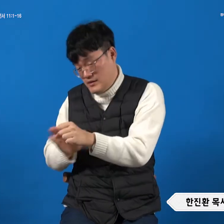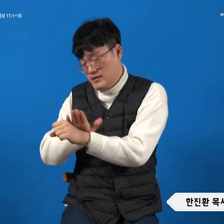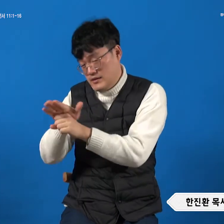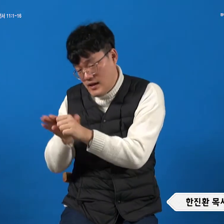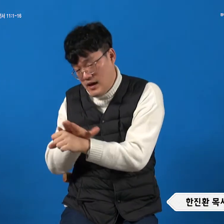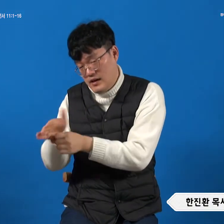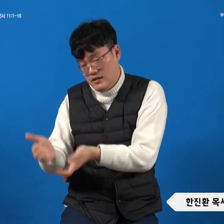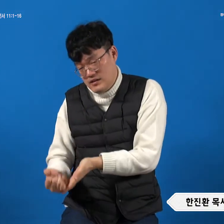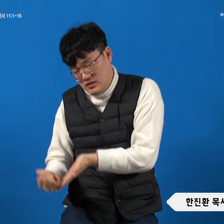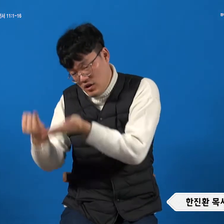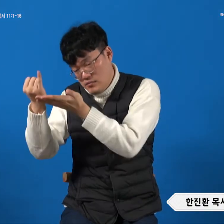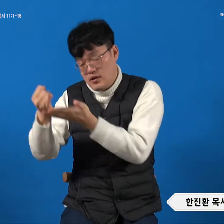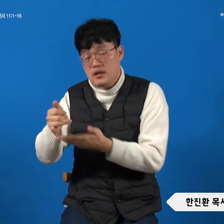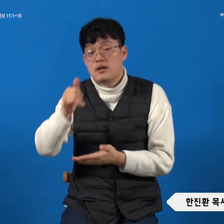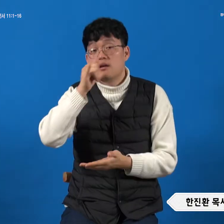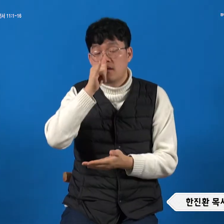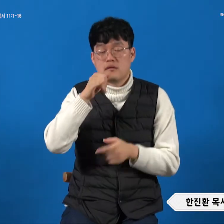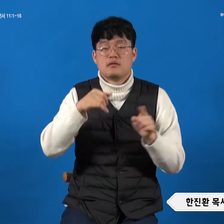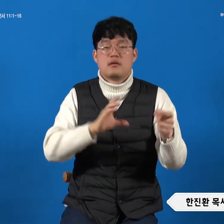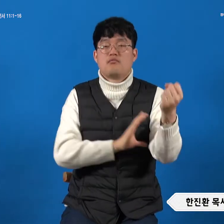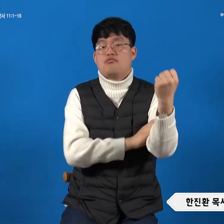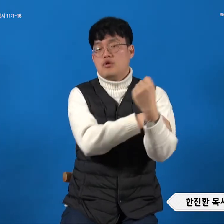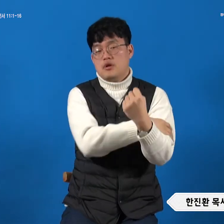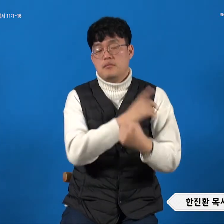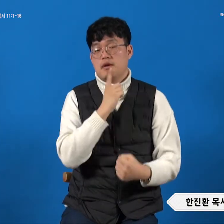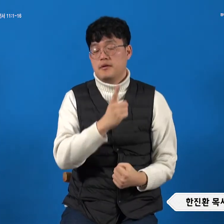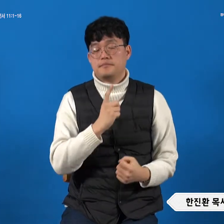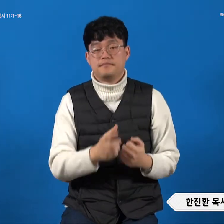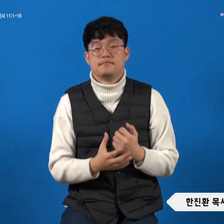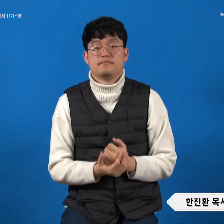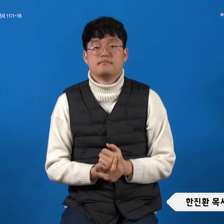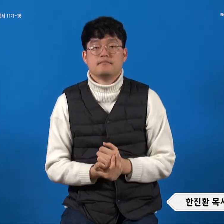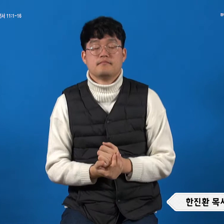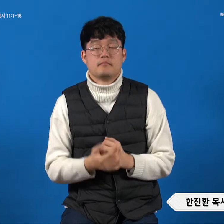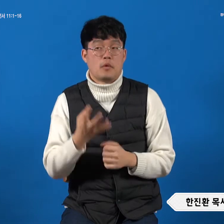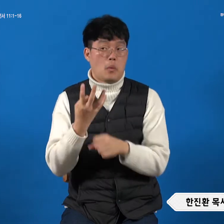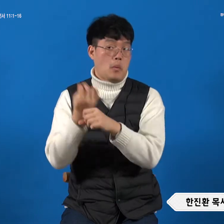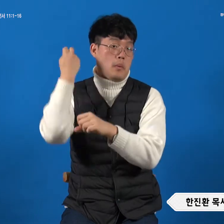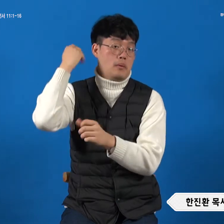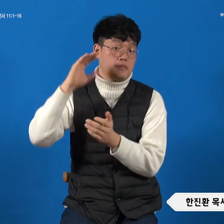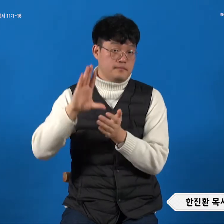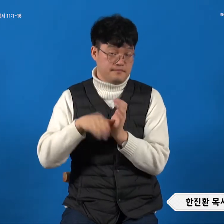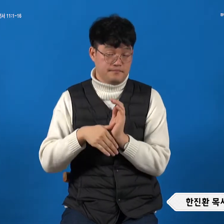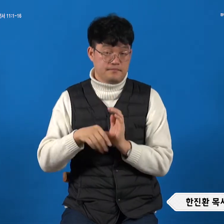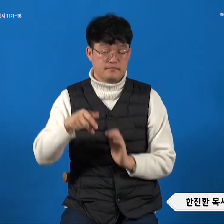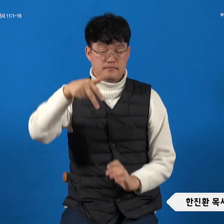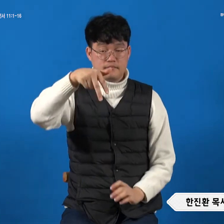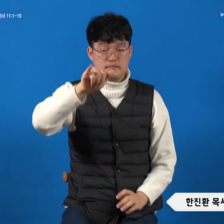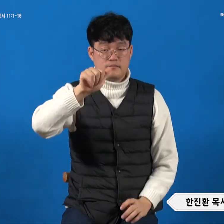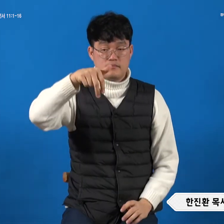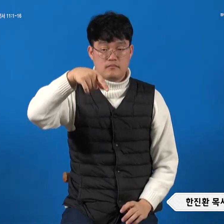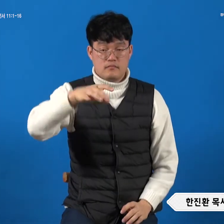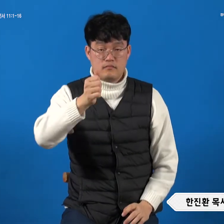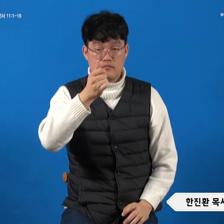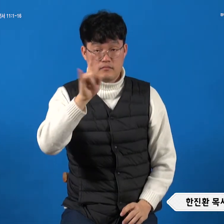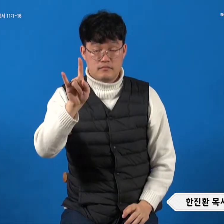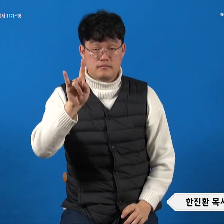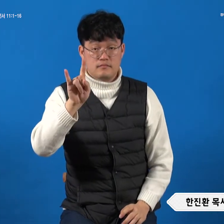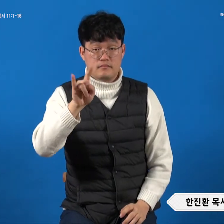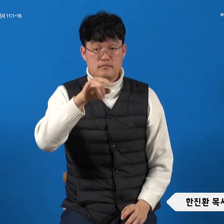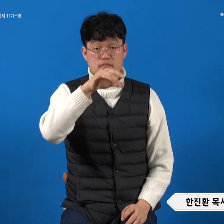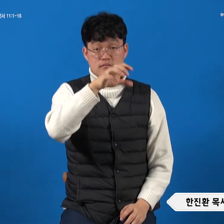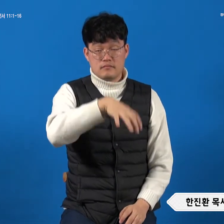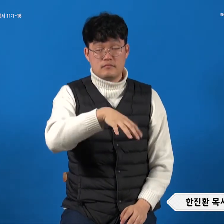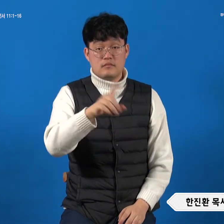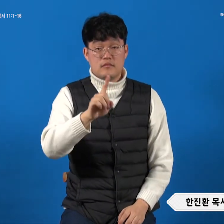그렇게 아내를 받들고 섬길 수 있어야 된다는 말입니다. 몇 년 전에 지중해에서 이탈리아